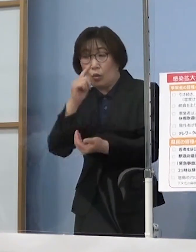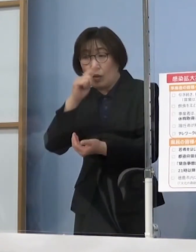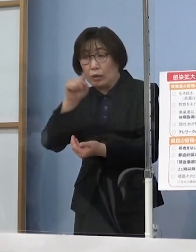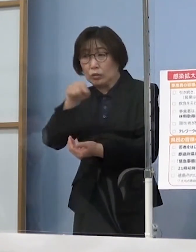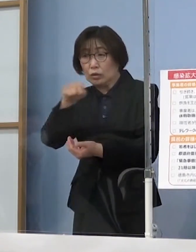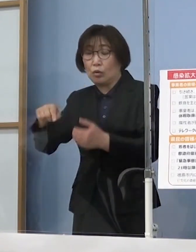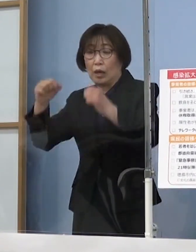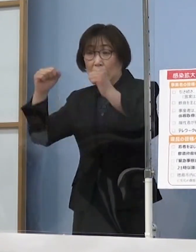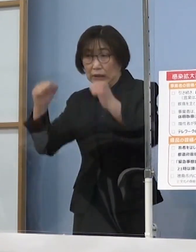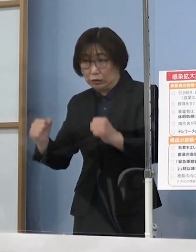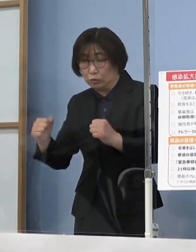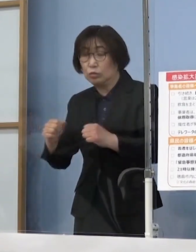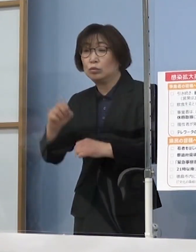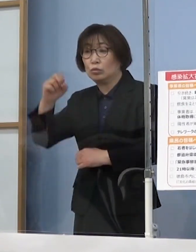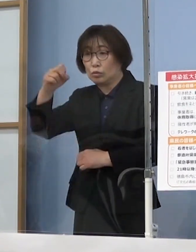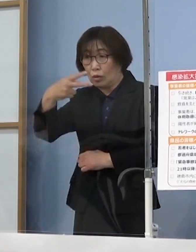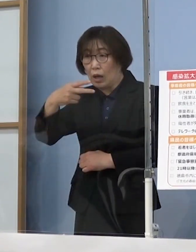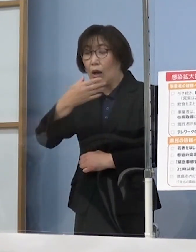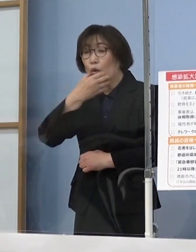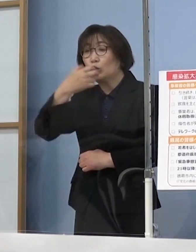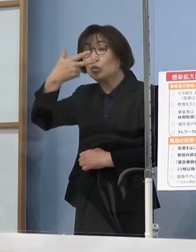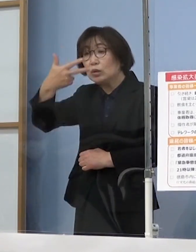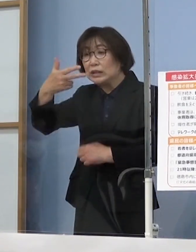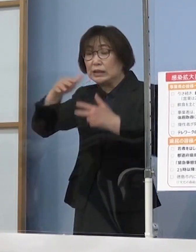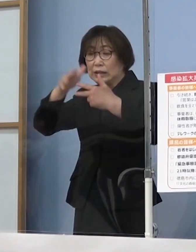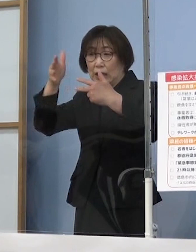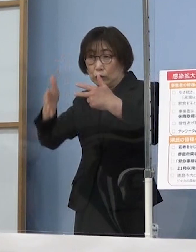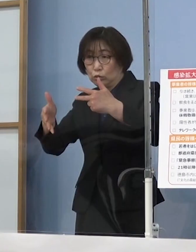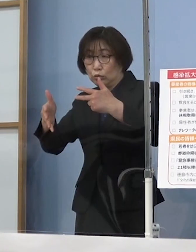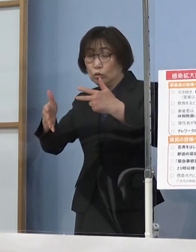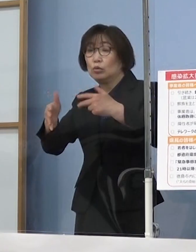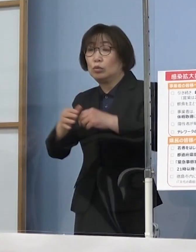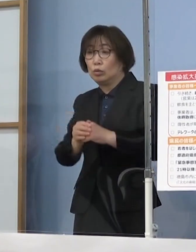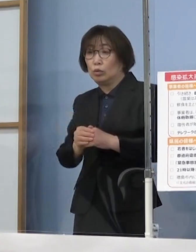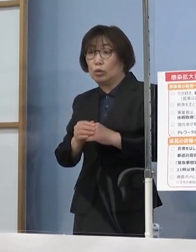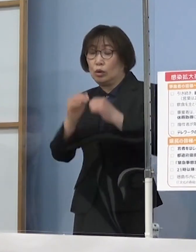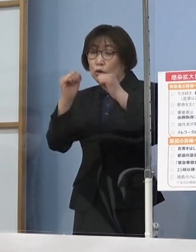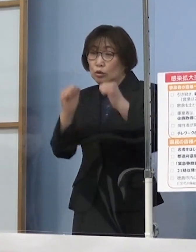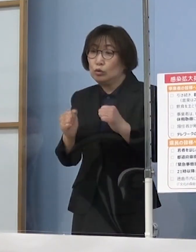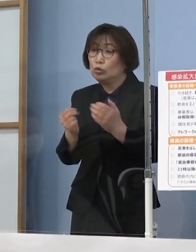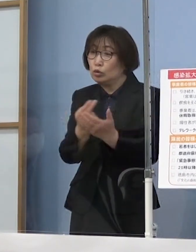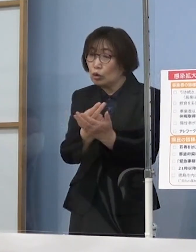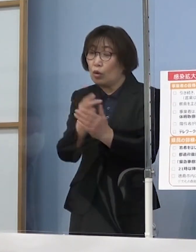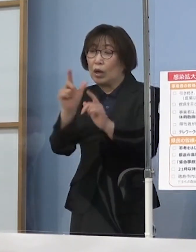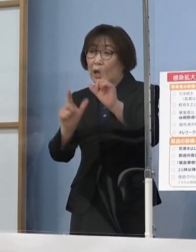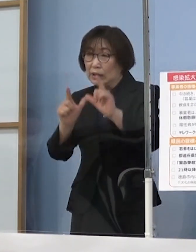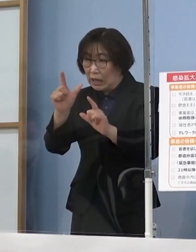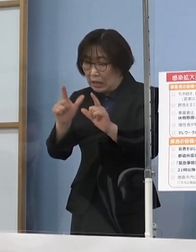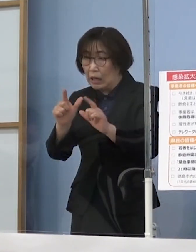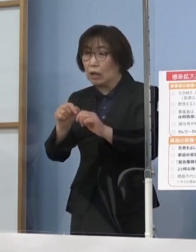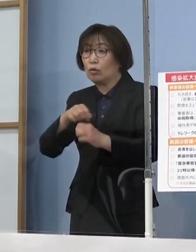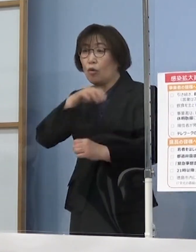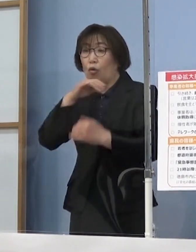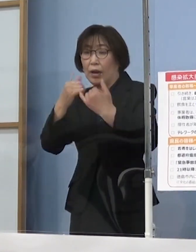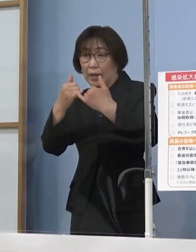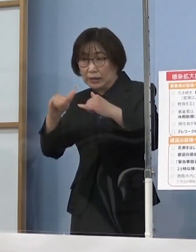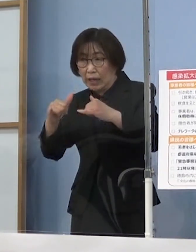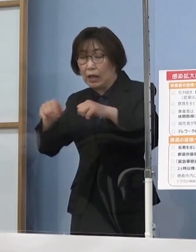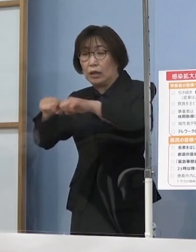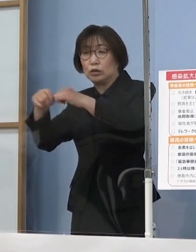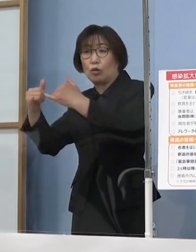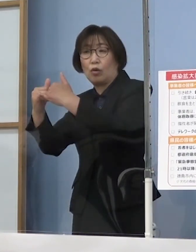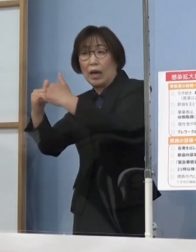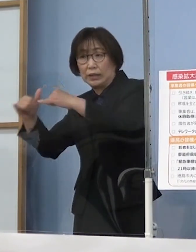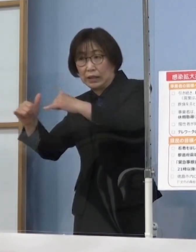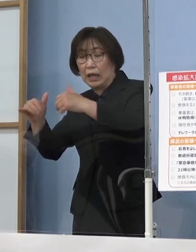で、福祉施設、特に入所型の高齢者施設、障害者施設、あるいは入